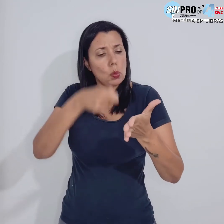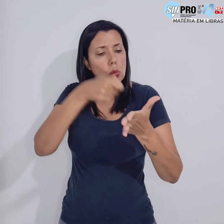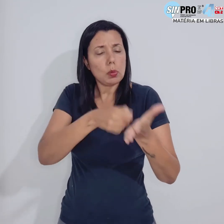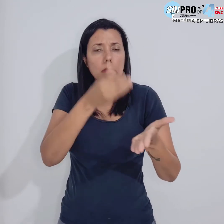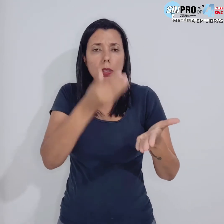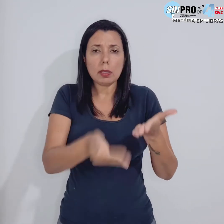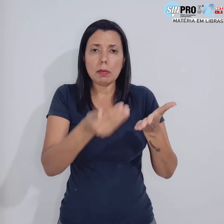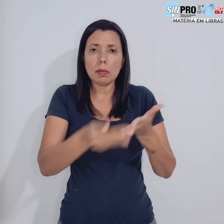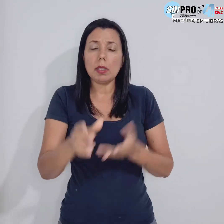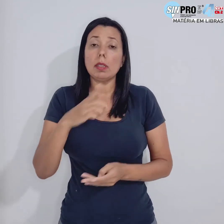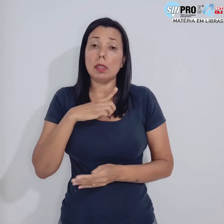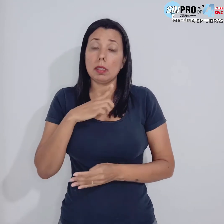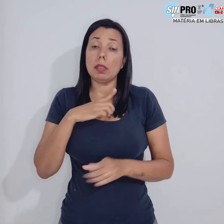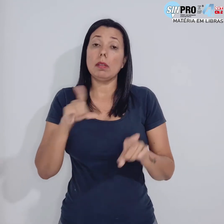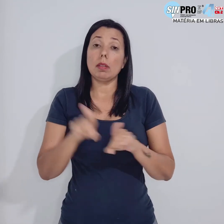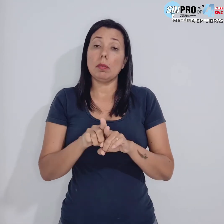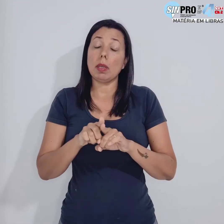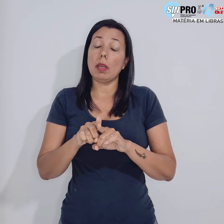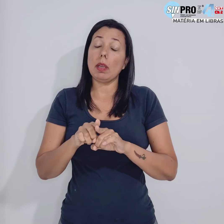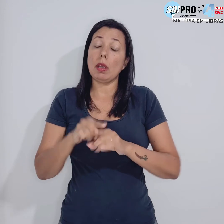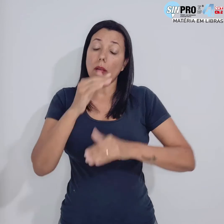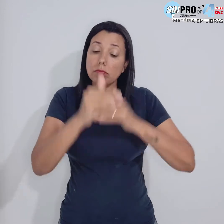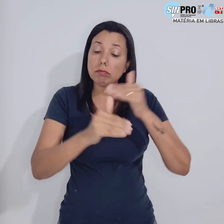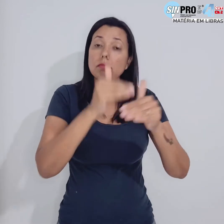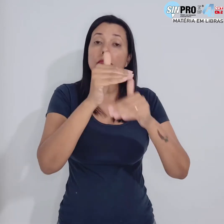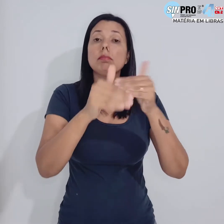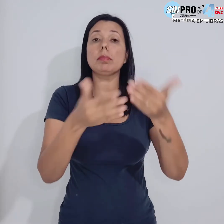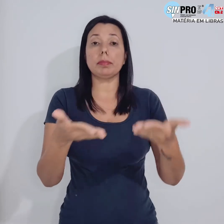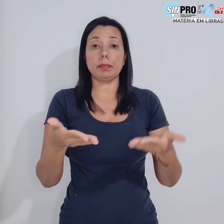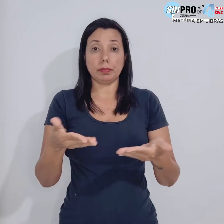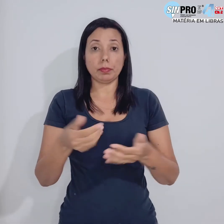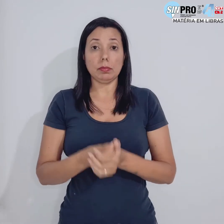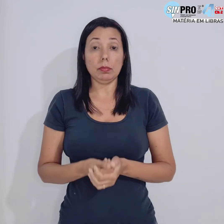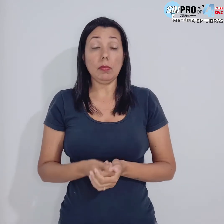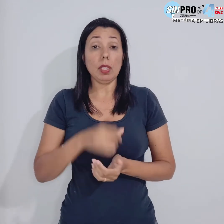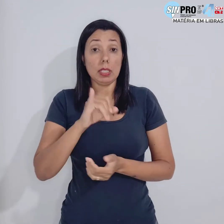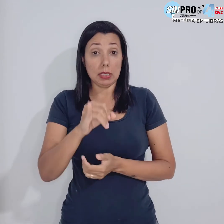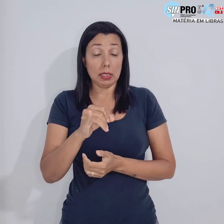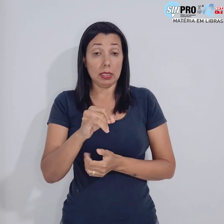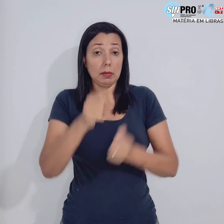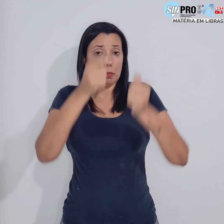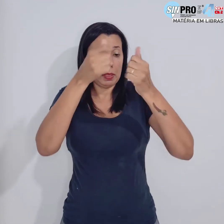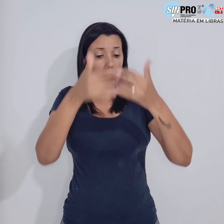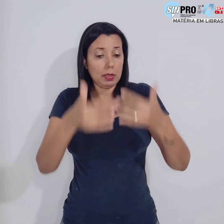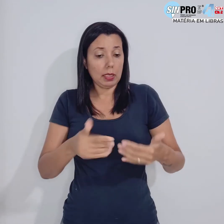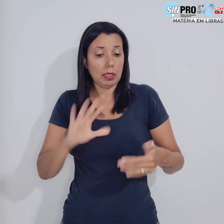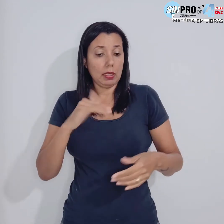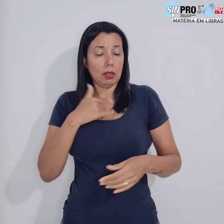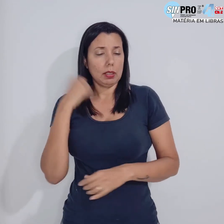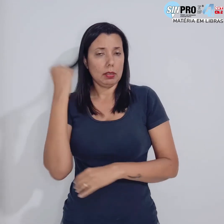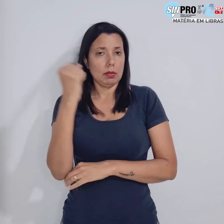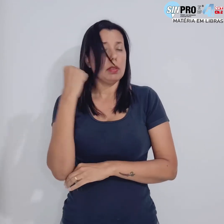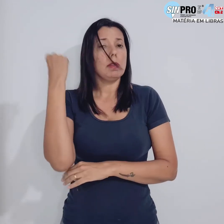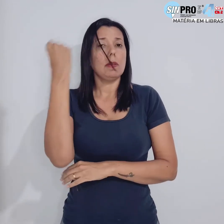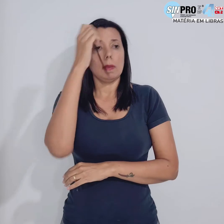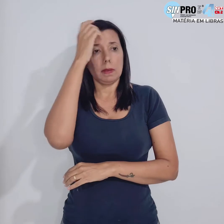enfrentado uma série de todo tipo de atrocidades praticadas por quase todos os governos, principalmente o governo